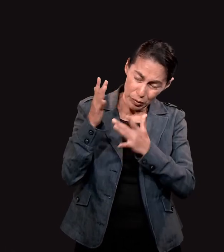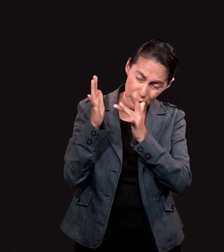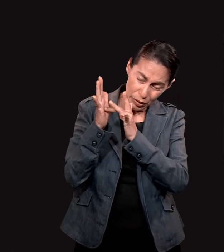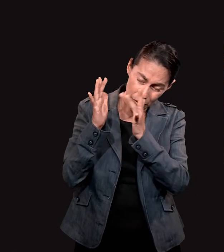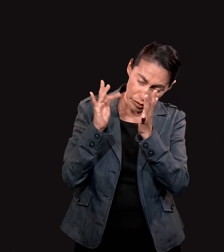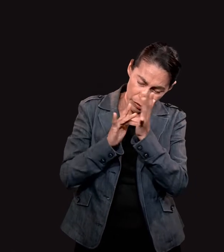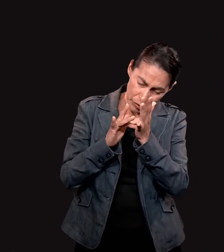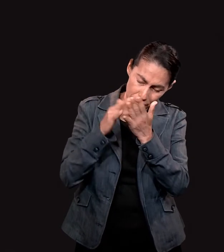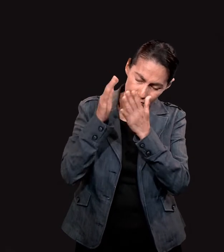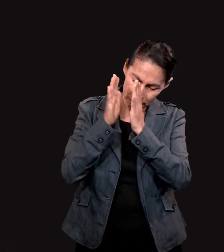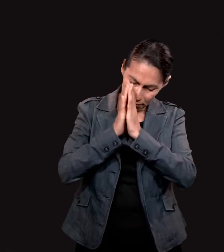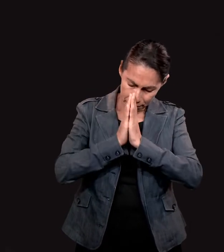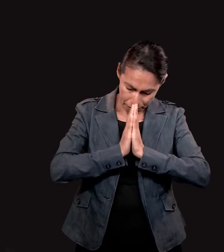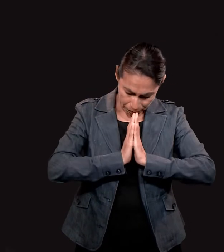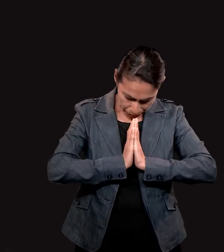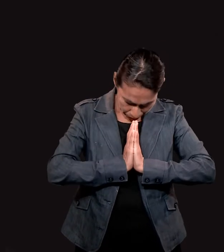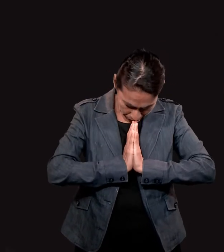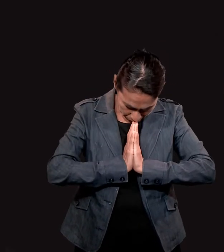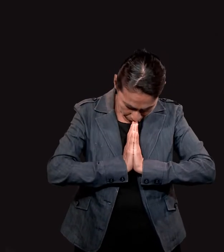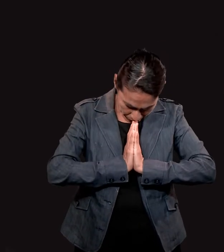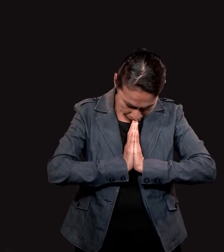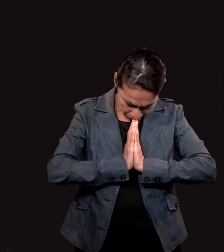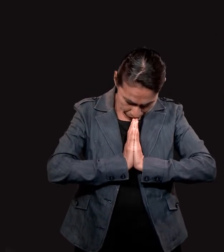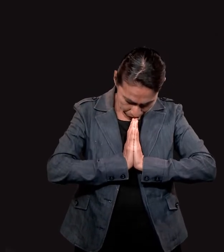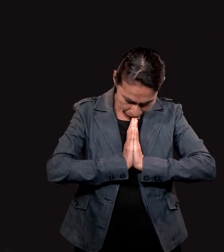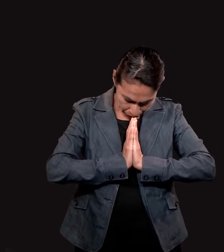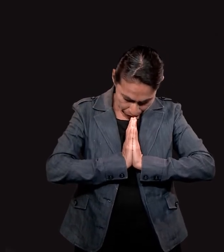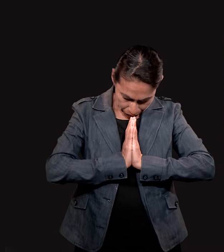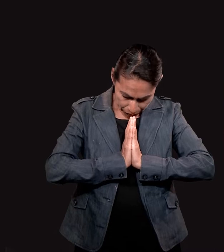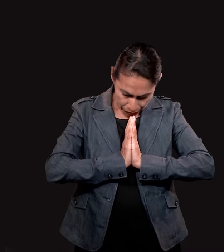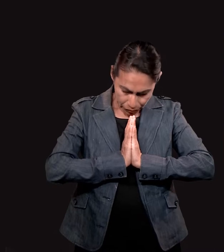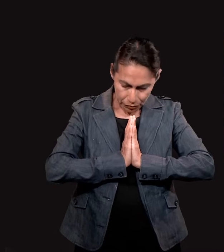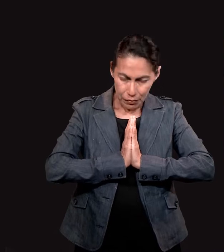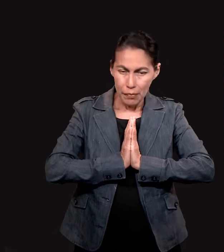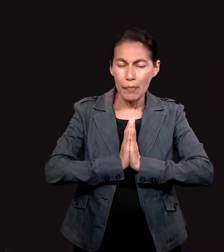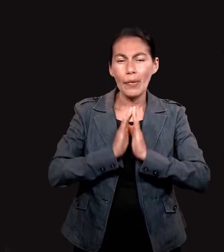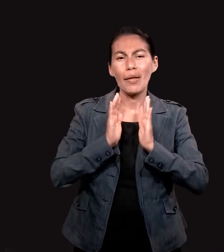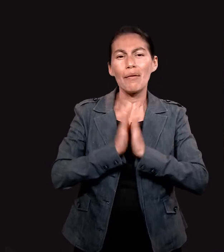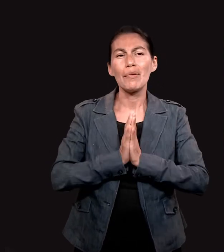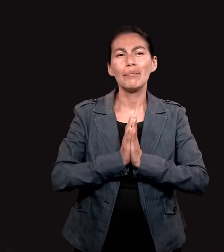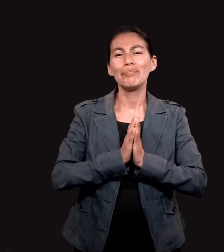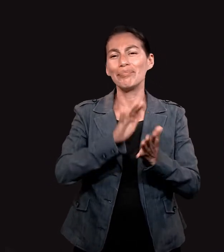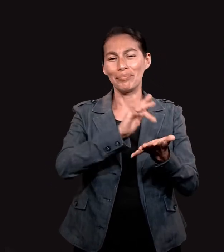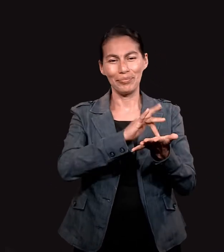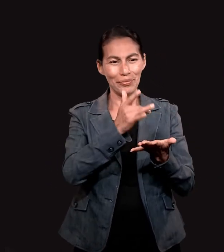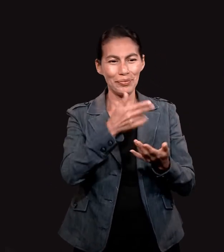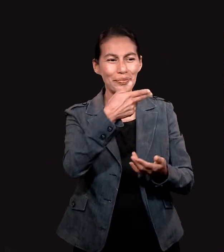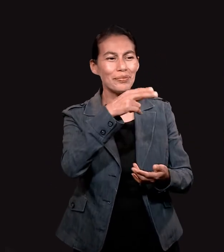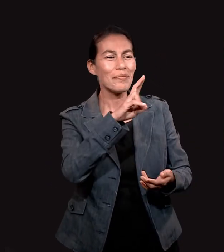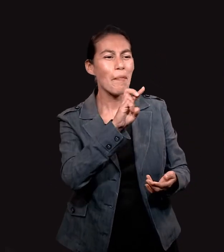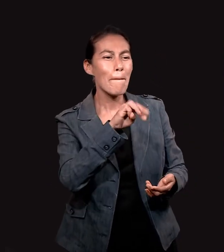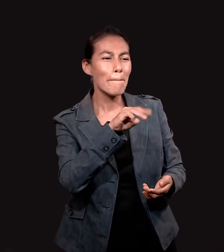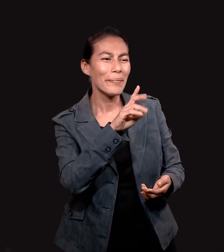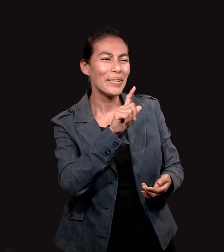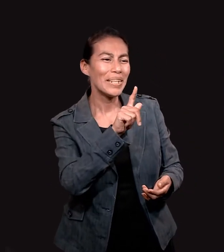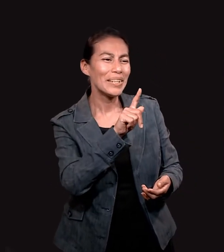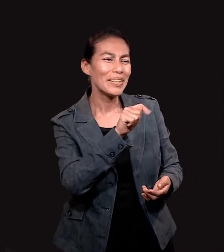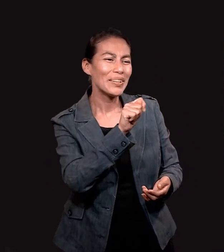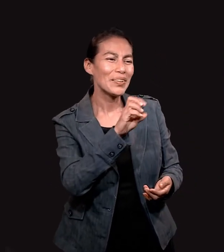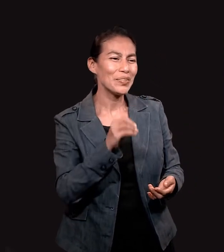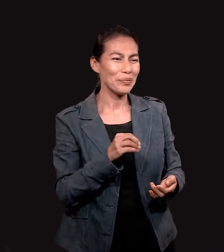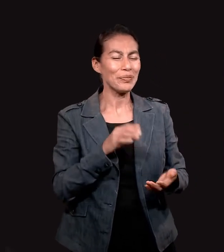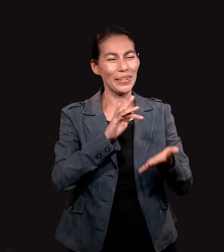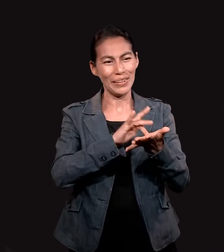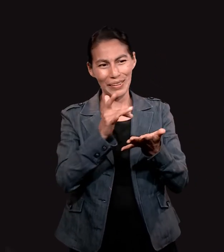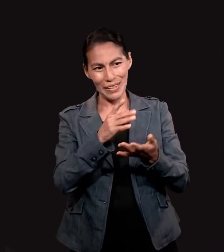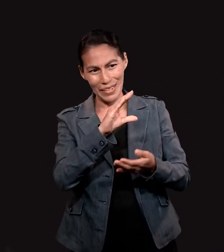esto en el Hijo amado de Jesús. Amén, Señor. Amén y amén. Gracias, Humberto. Gracias, Cris,